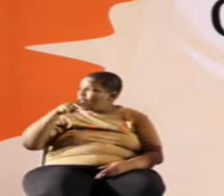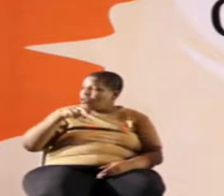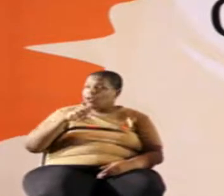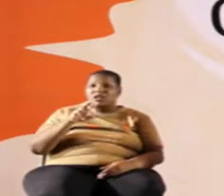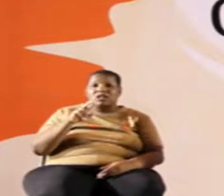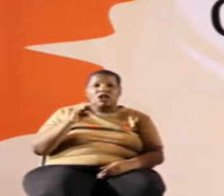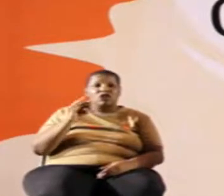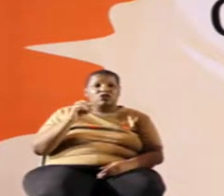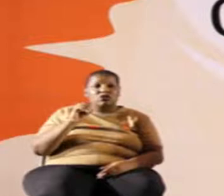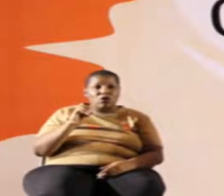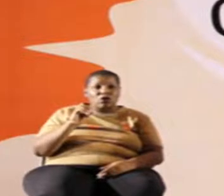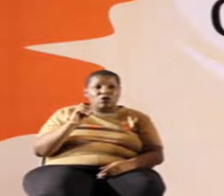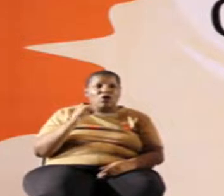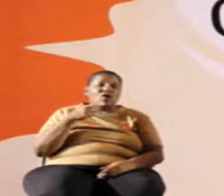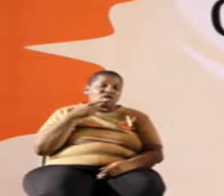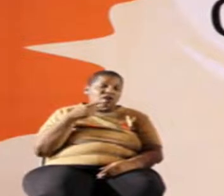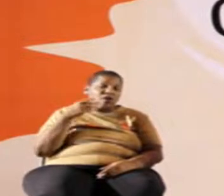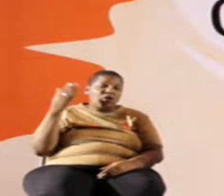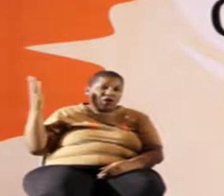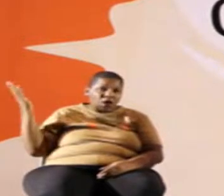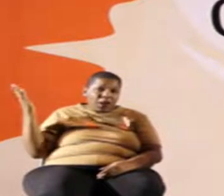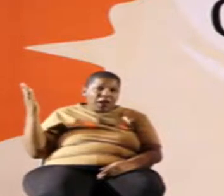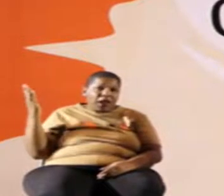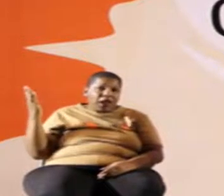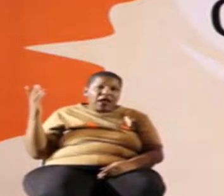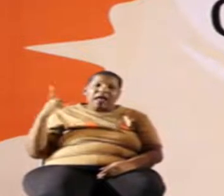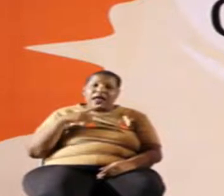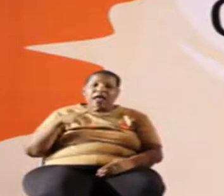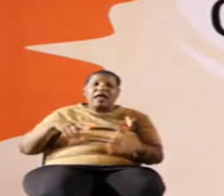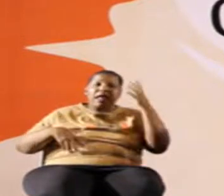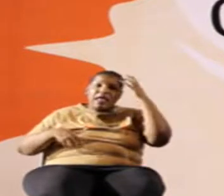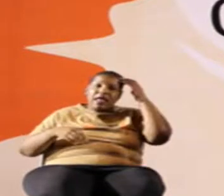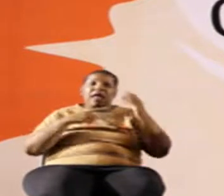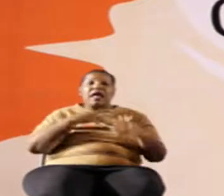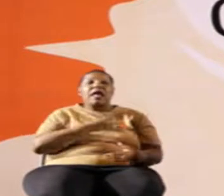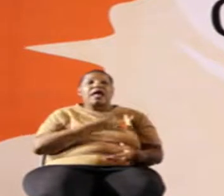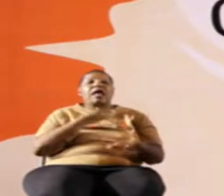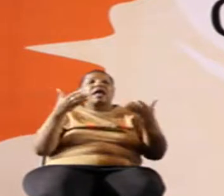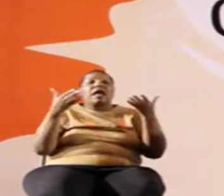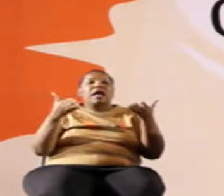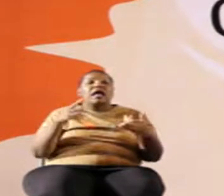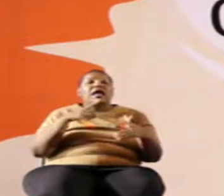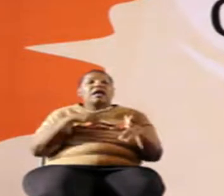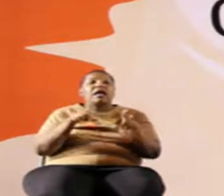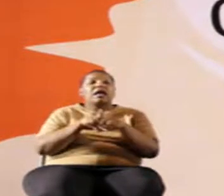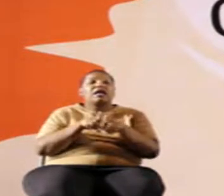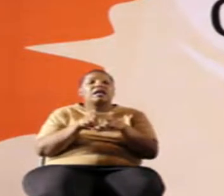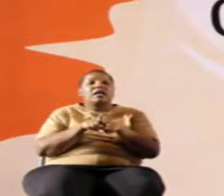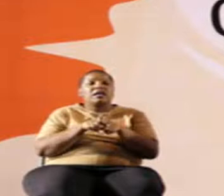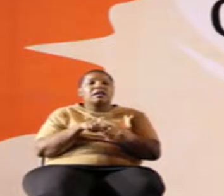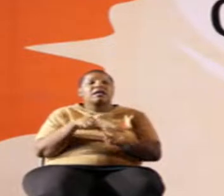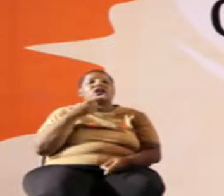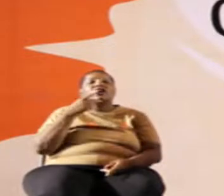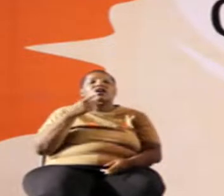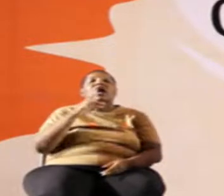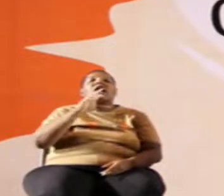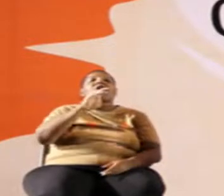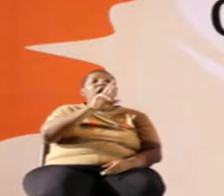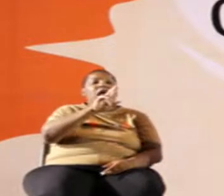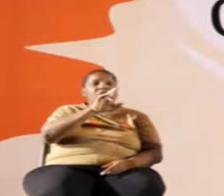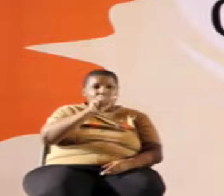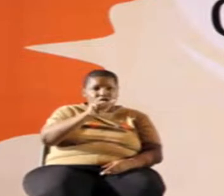chamou de macaca. Isso estava na cara. Participando como caloura. Também foram